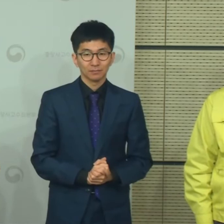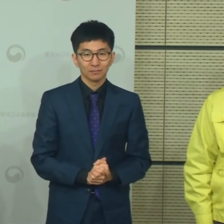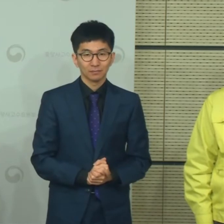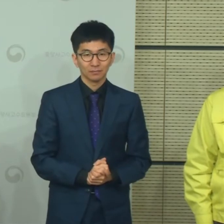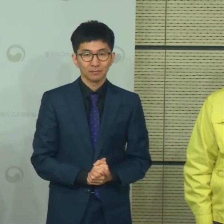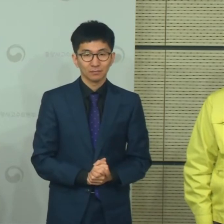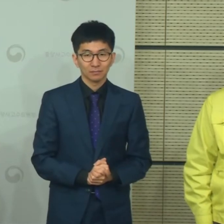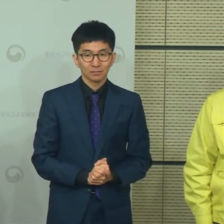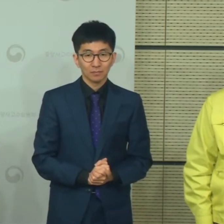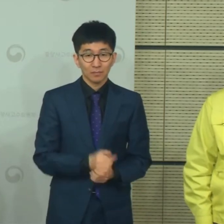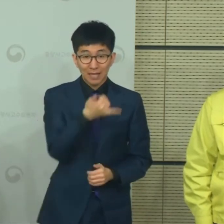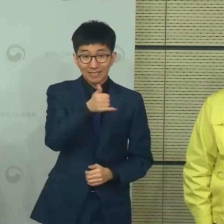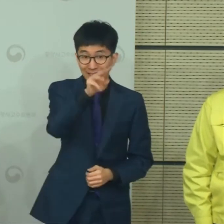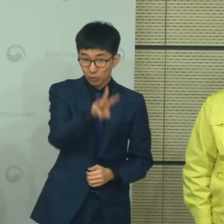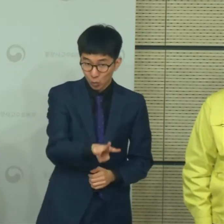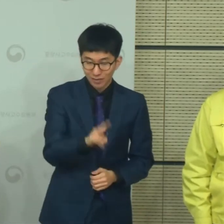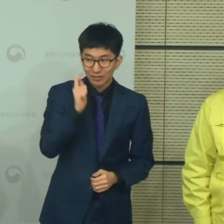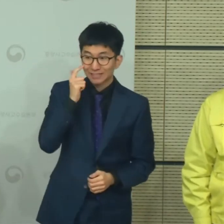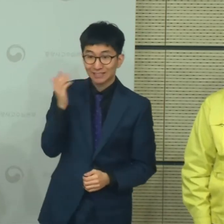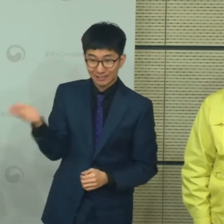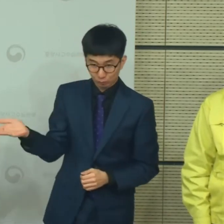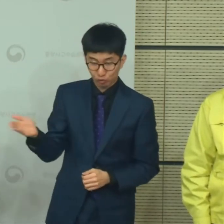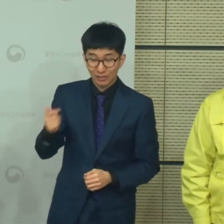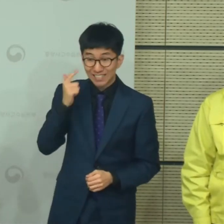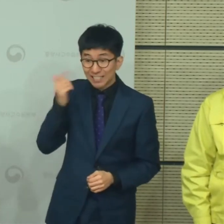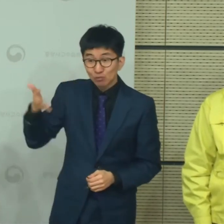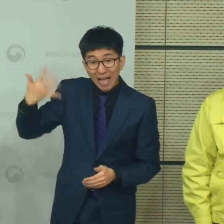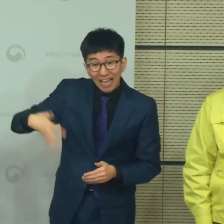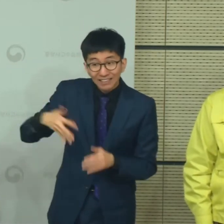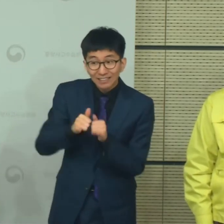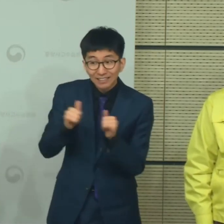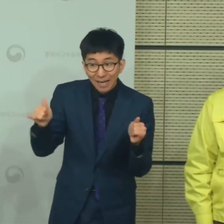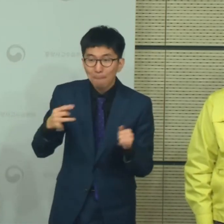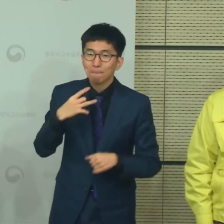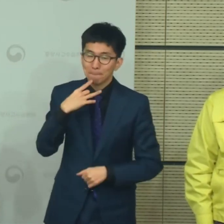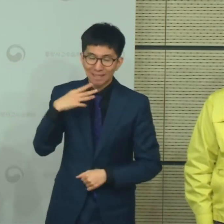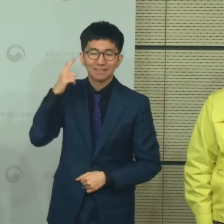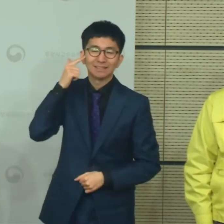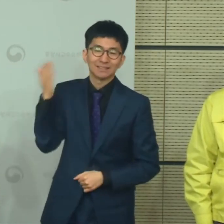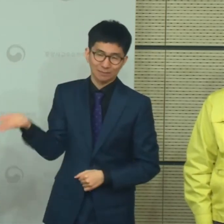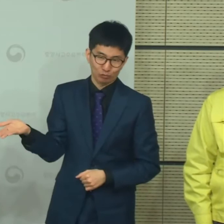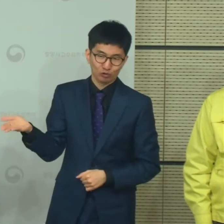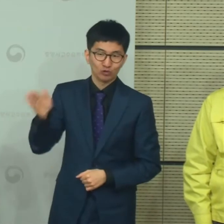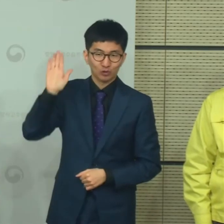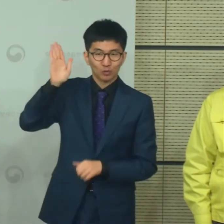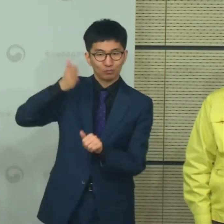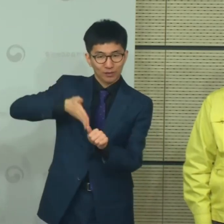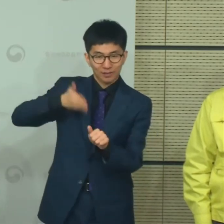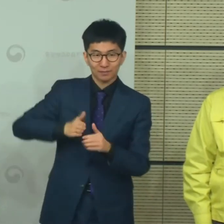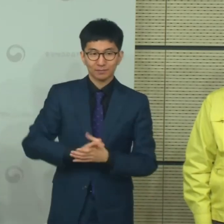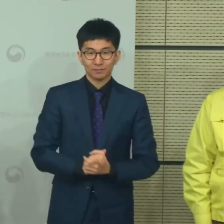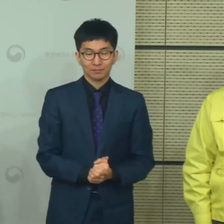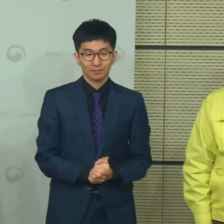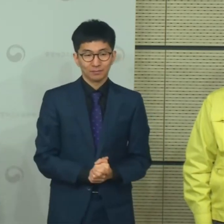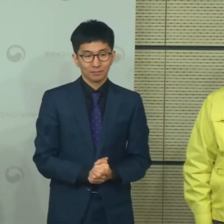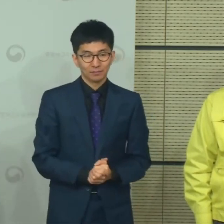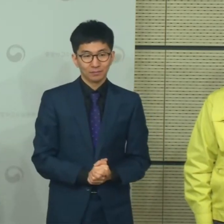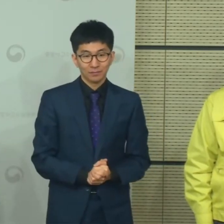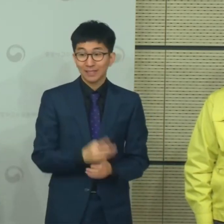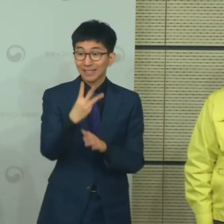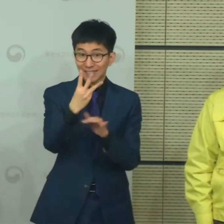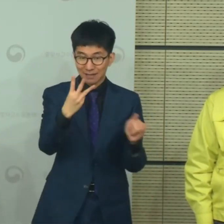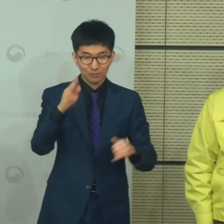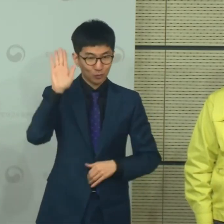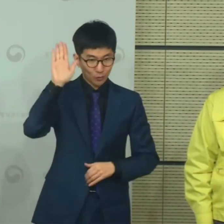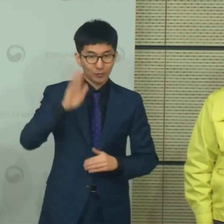네, 이제 세종에서 질문 받도록 하겠습니다. 질문 안 하신 기자님 중에서 질문하실 기자님 손을 들어주시기 바랍니다. 네, 지금 세 분